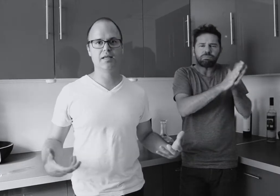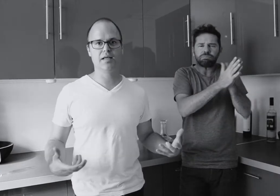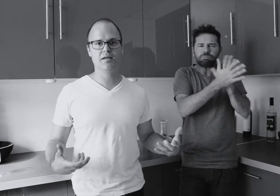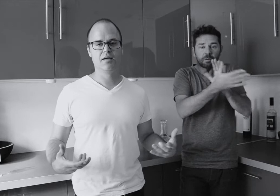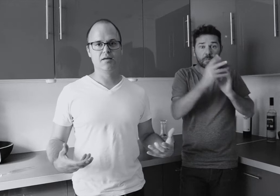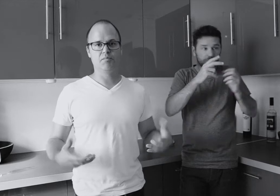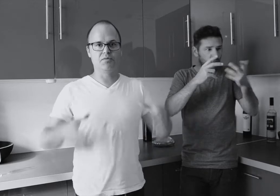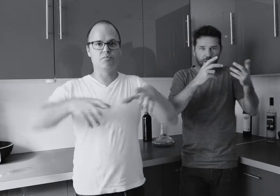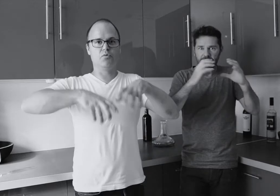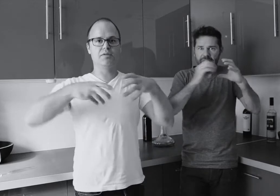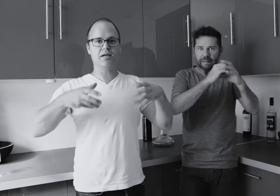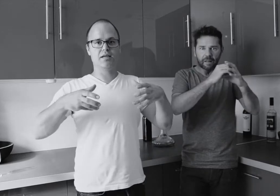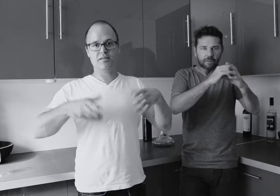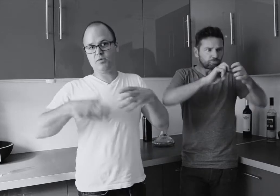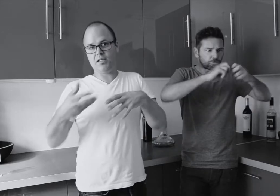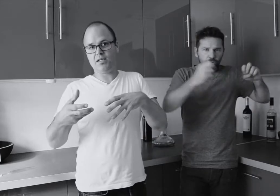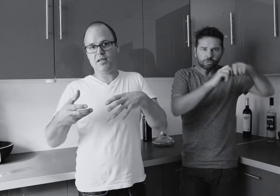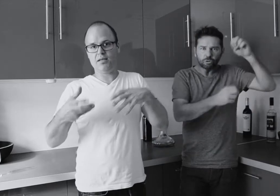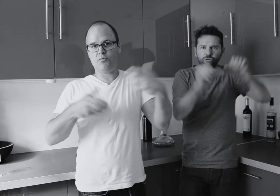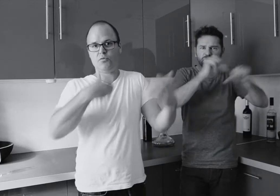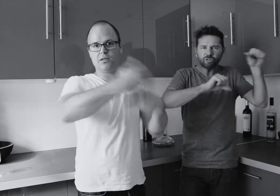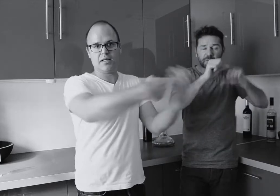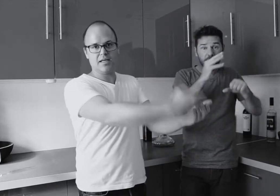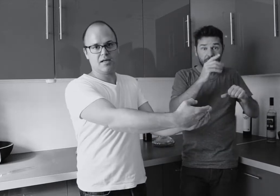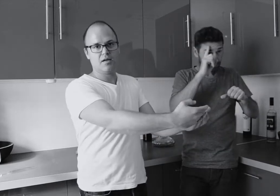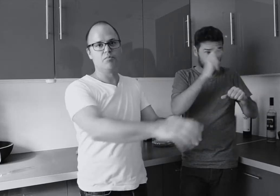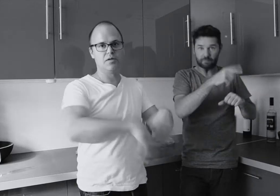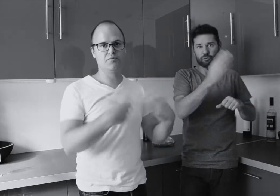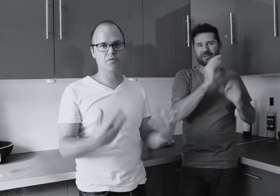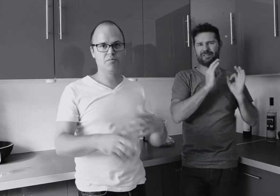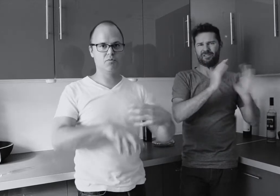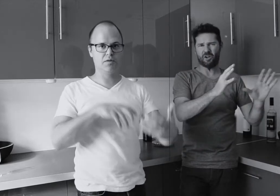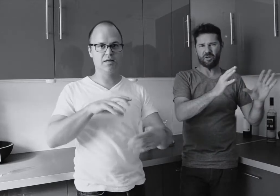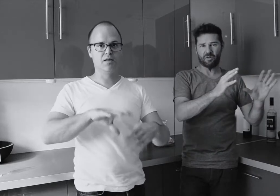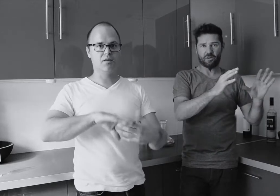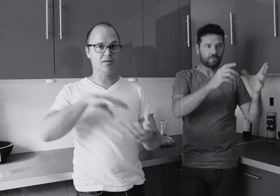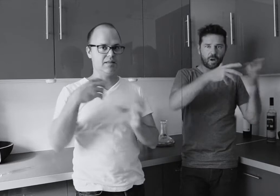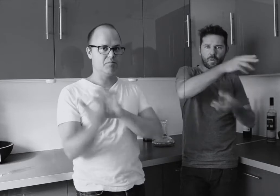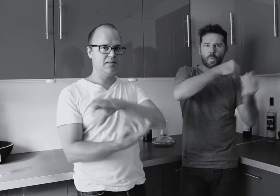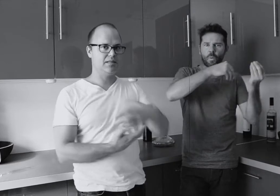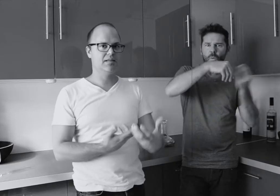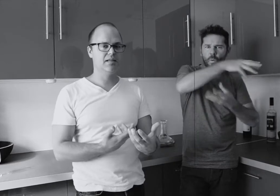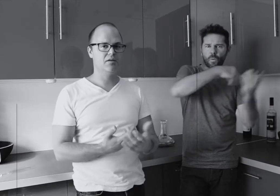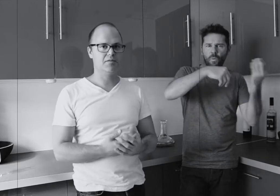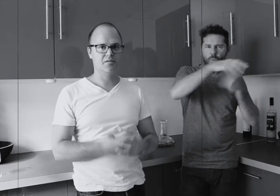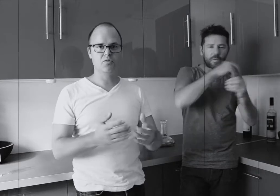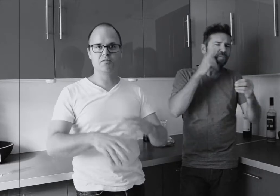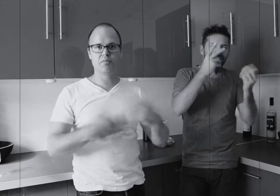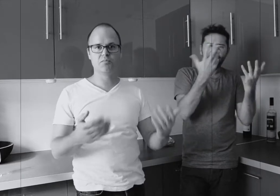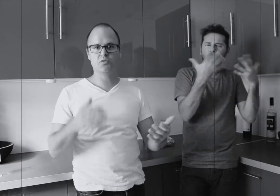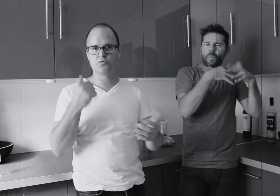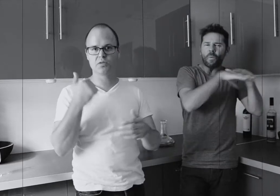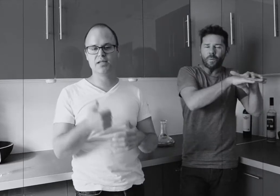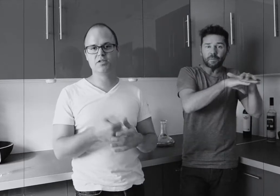structure des tanins, parce que pour ça, si on a des tanins, il faut du temps derrière pour les fondre, pour bien les intégrer dans les vins. Donc